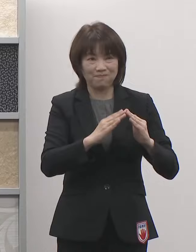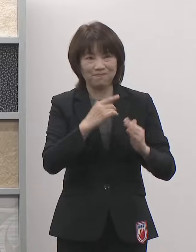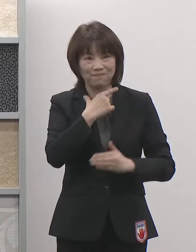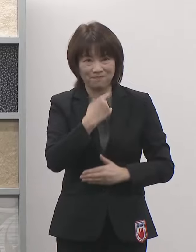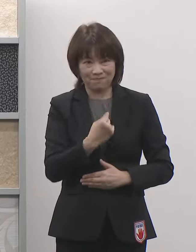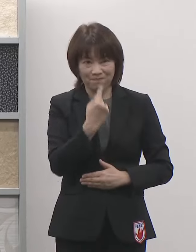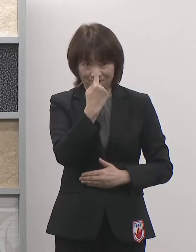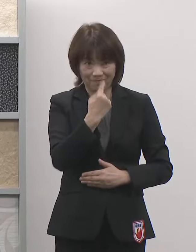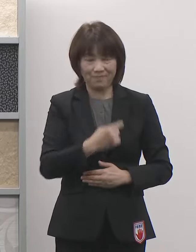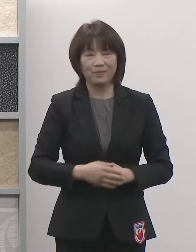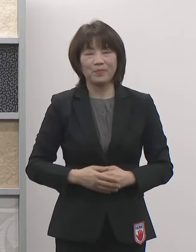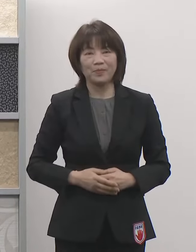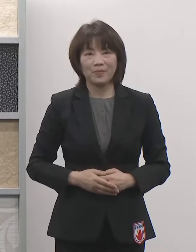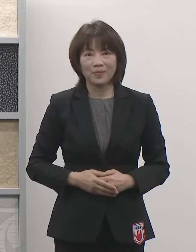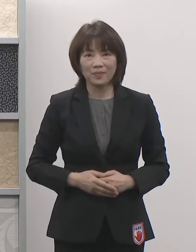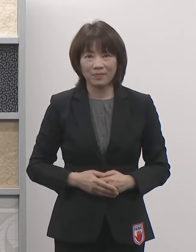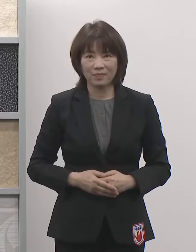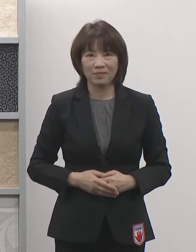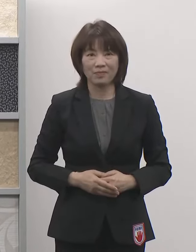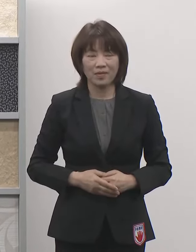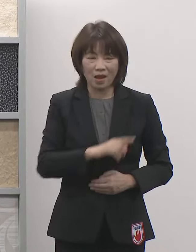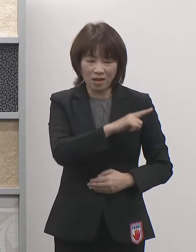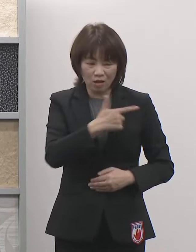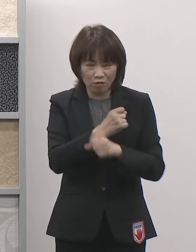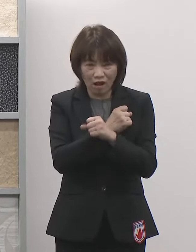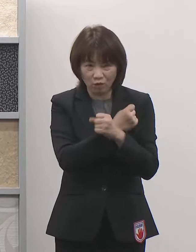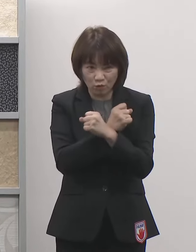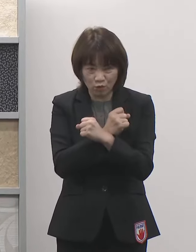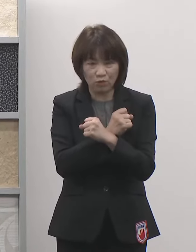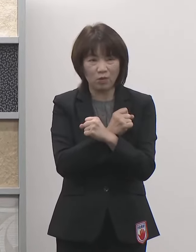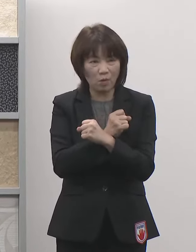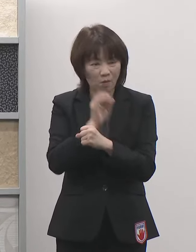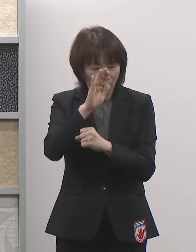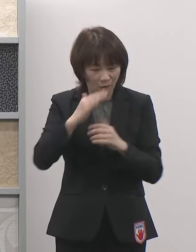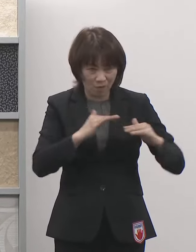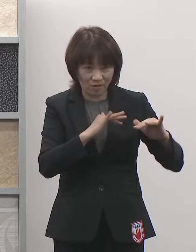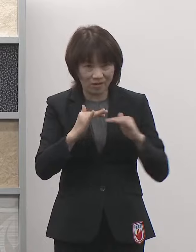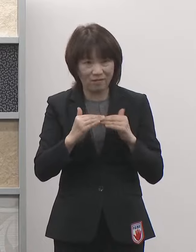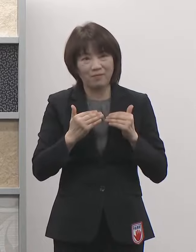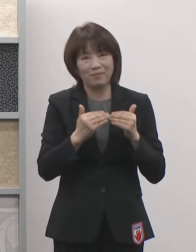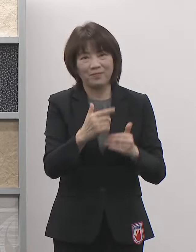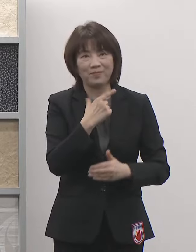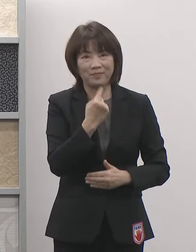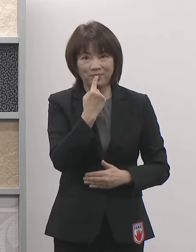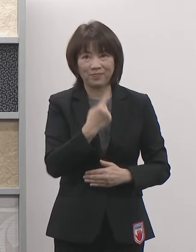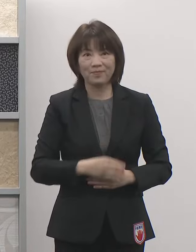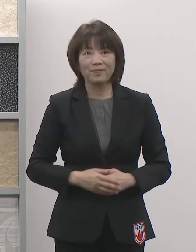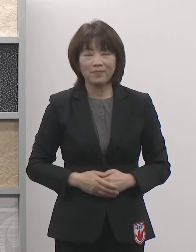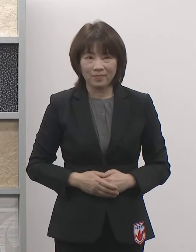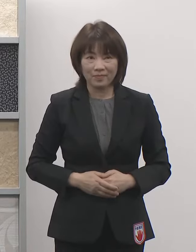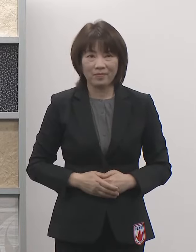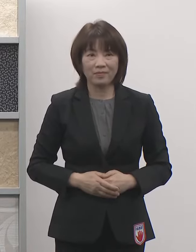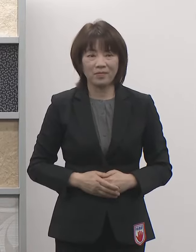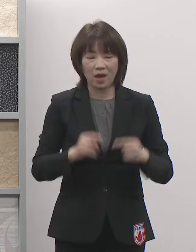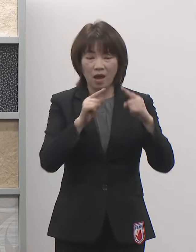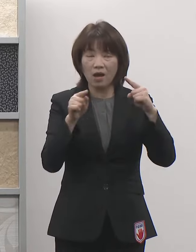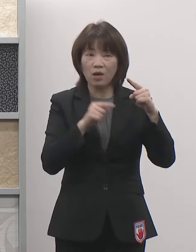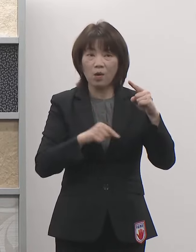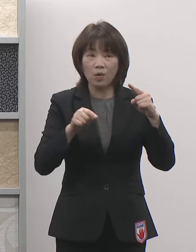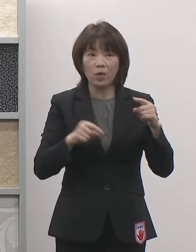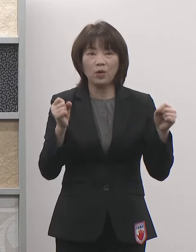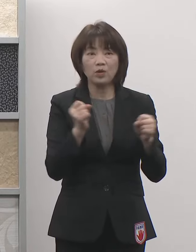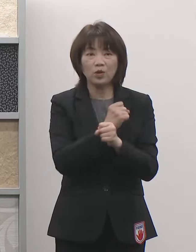と考えている次第であります。こんなような工夫をですね、少し議論をしていきたいなと思います。それから、公共事業に関しまし